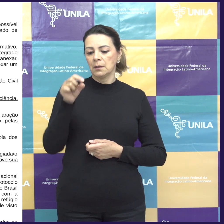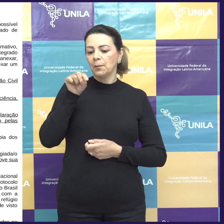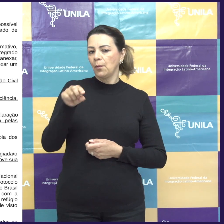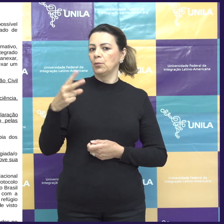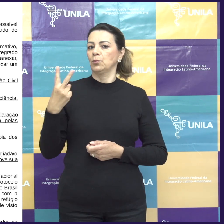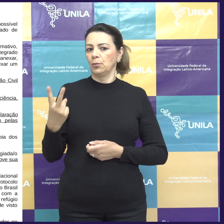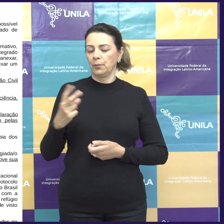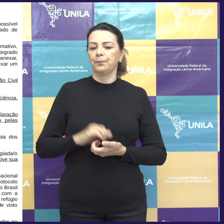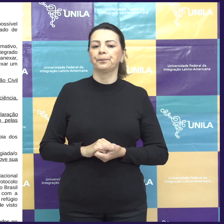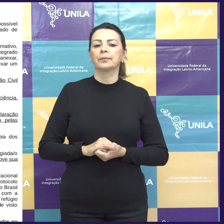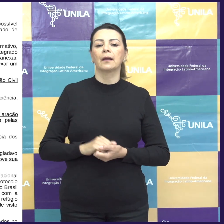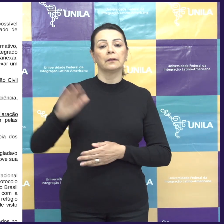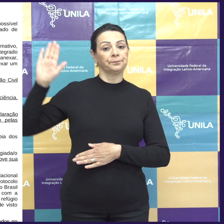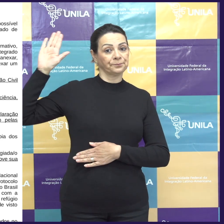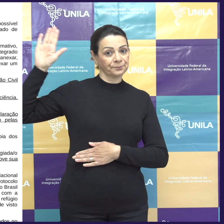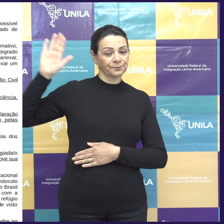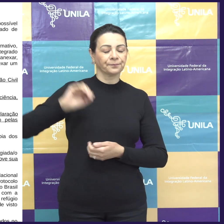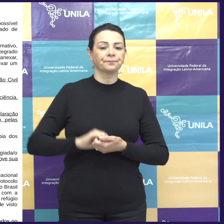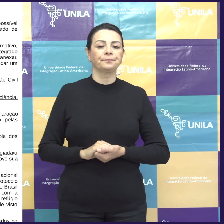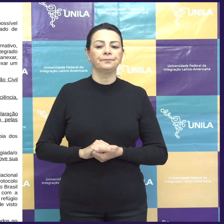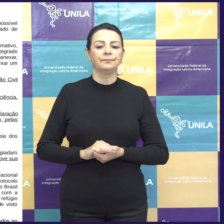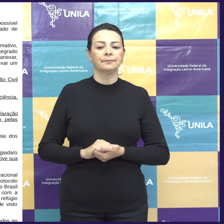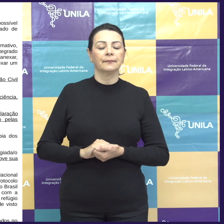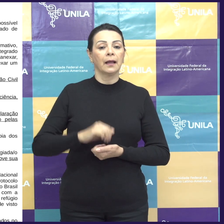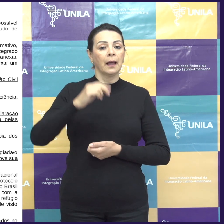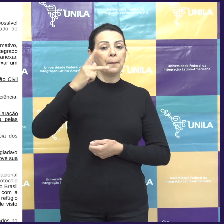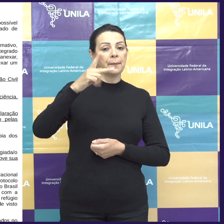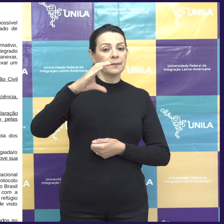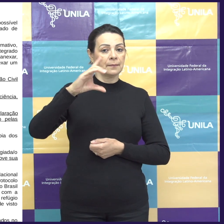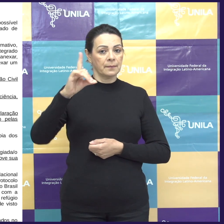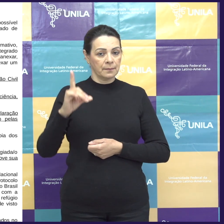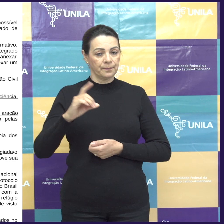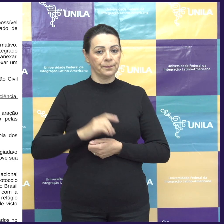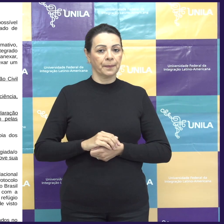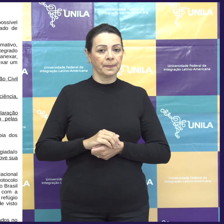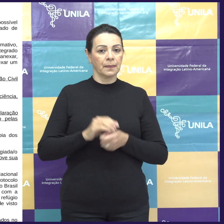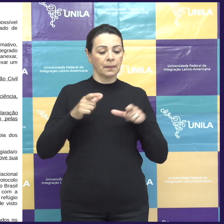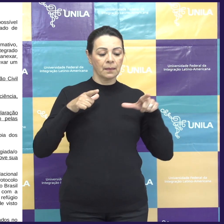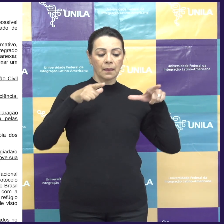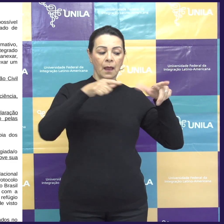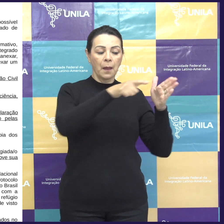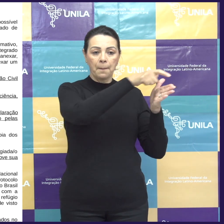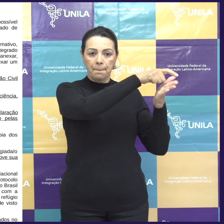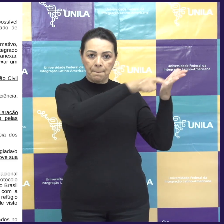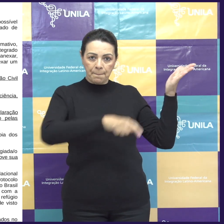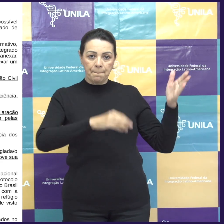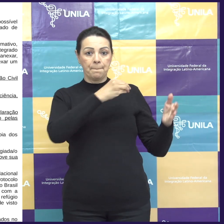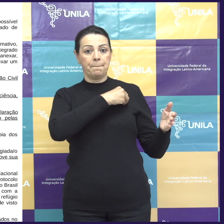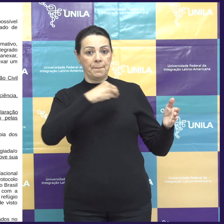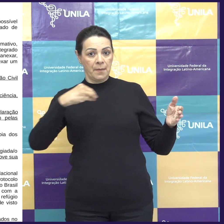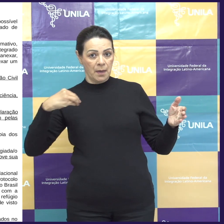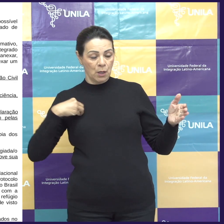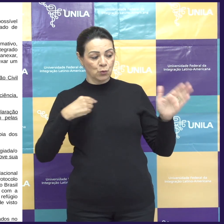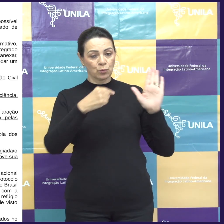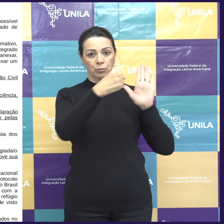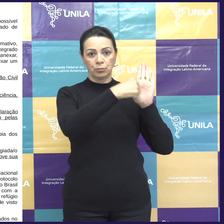4.10.6.2 Para candidatos PCDs, laudo médico citando o tipo de